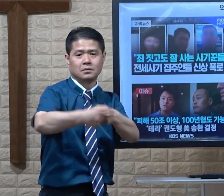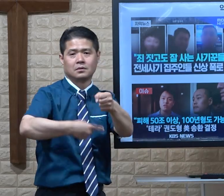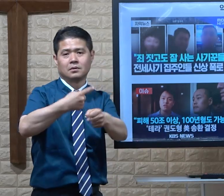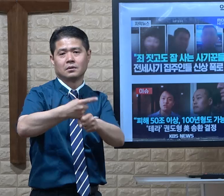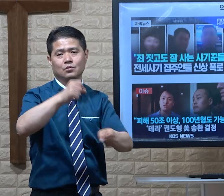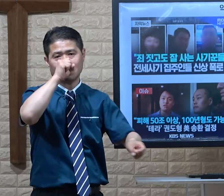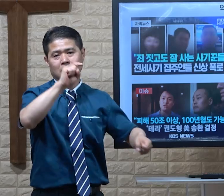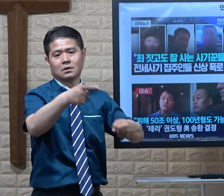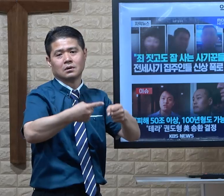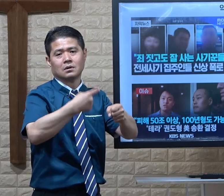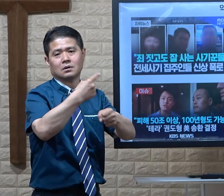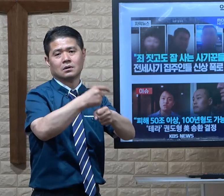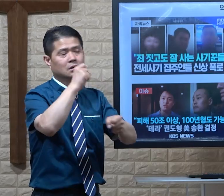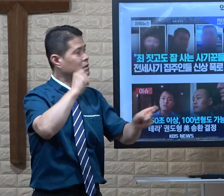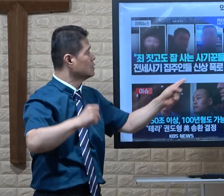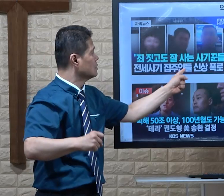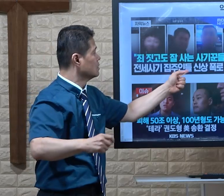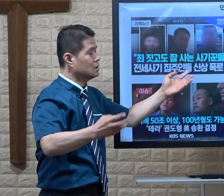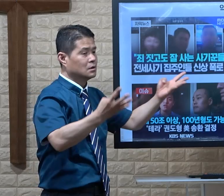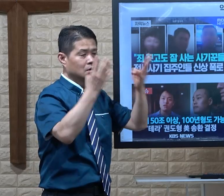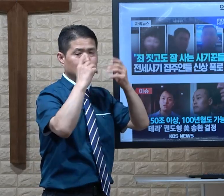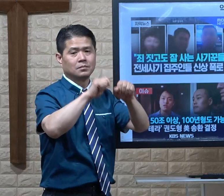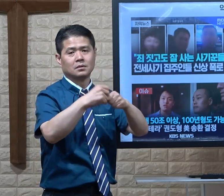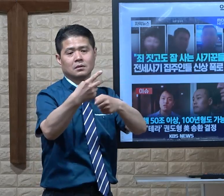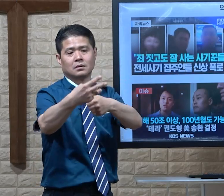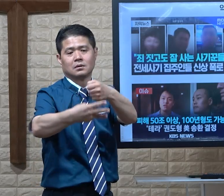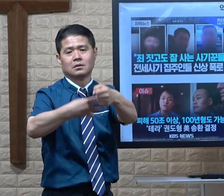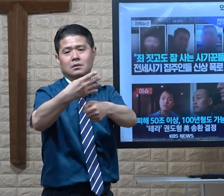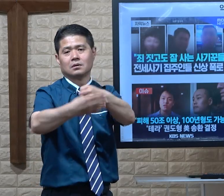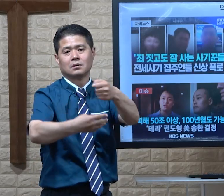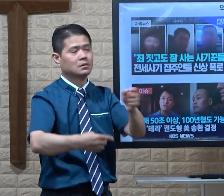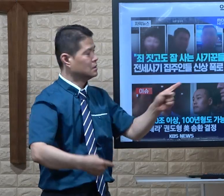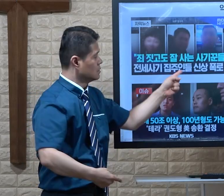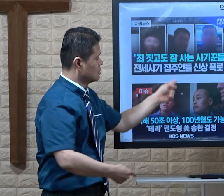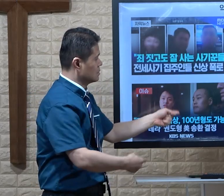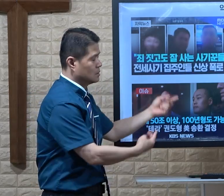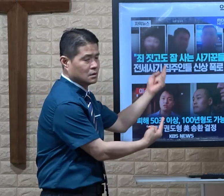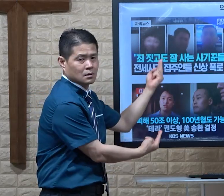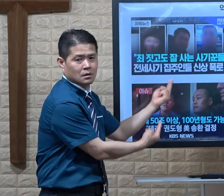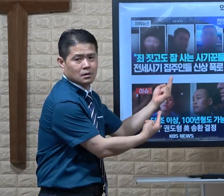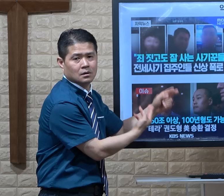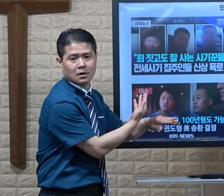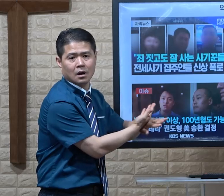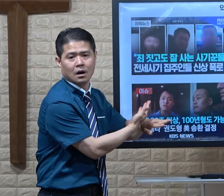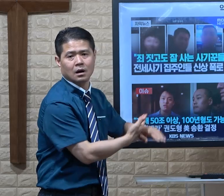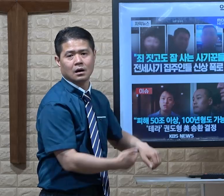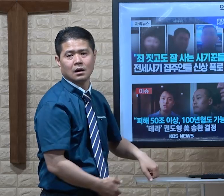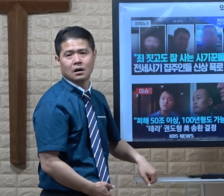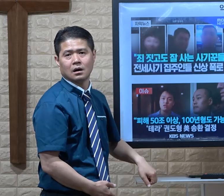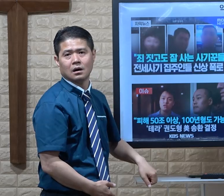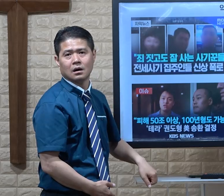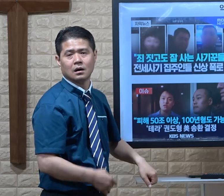미국에 50조 원 이상 피해가 있는데도 몇 년이면